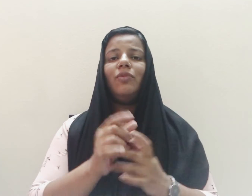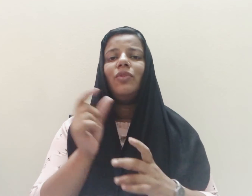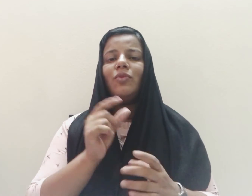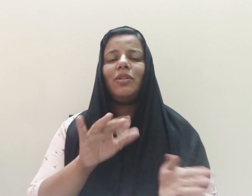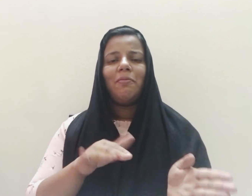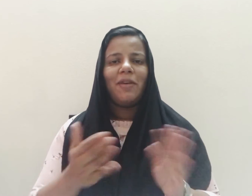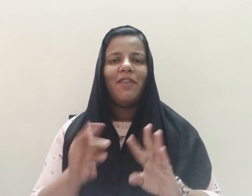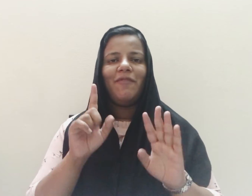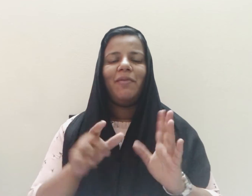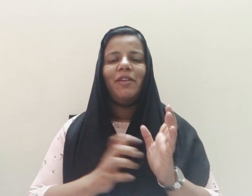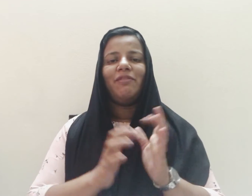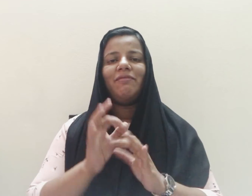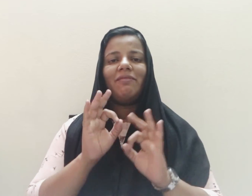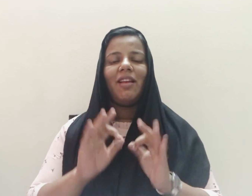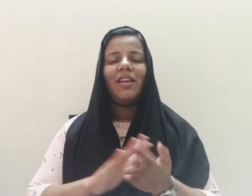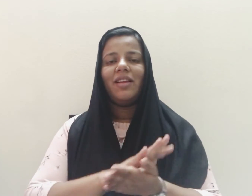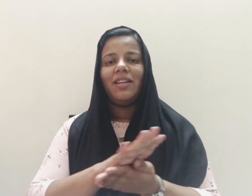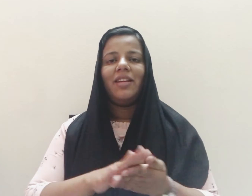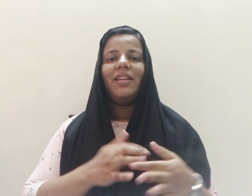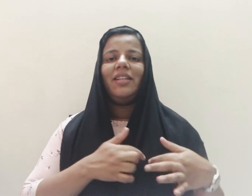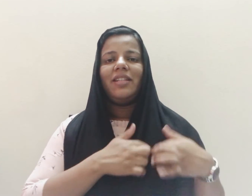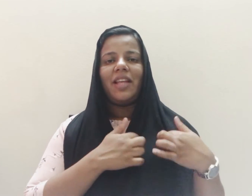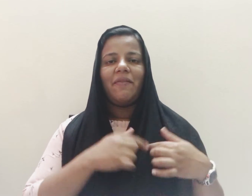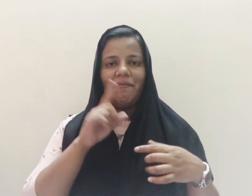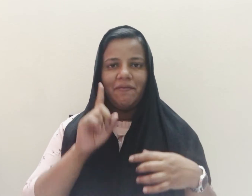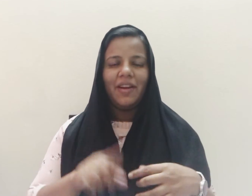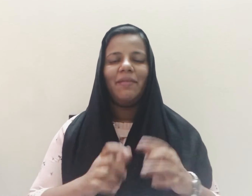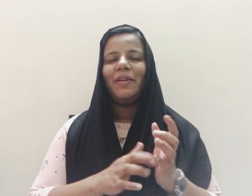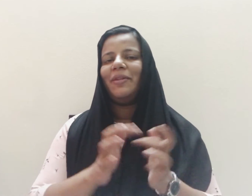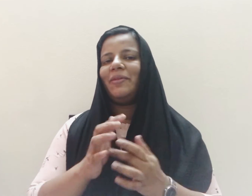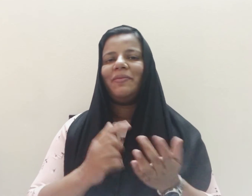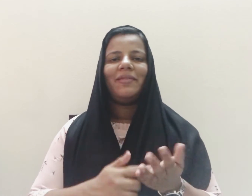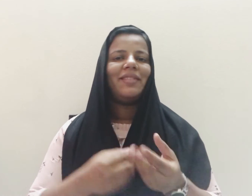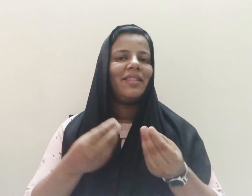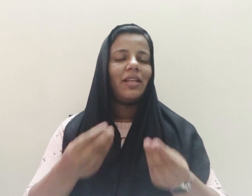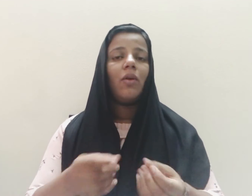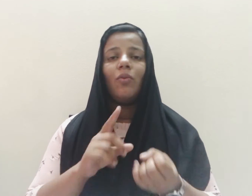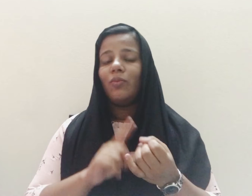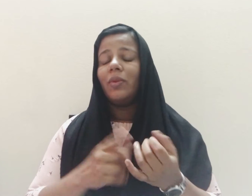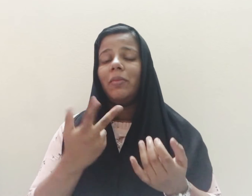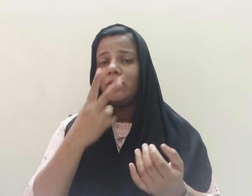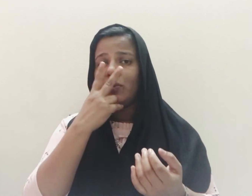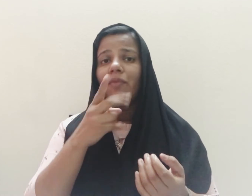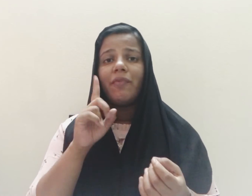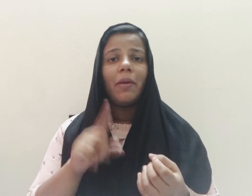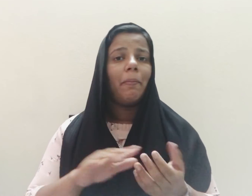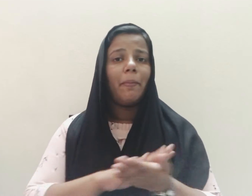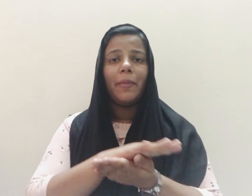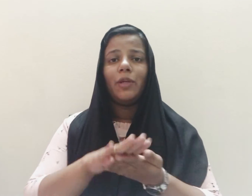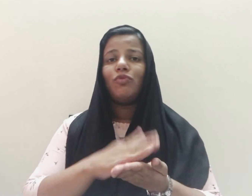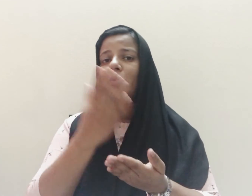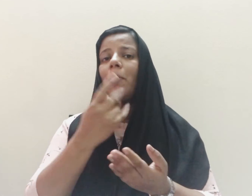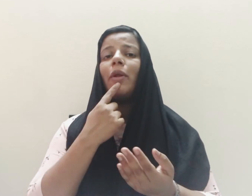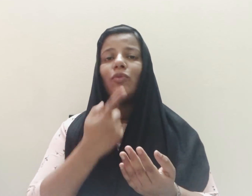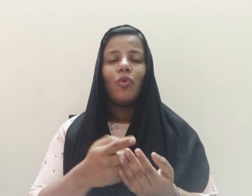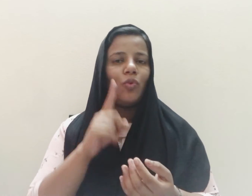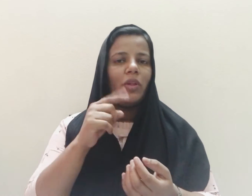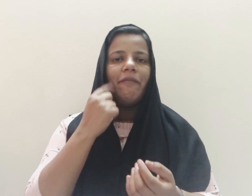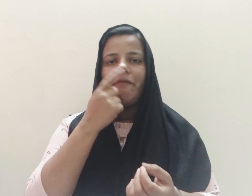പ്രയോജനമുള്ളവരായി നിർമ്മല ഹൃദയമുള്ളവരായി തീരുവാൻ പരിശുദ്ധാത്മാവ് നമ്മളെ സഹായിക്കട്ടെ. അപ്പോൾ എന്തിലൊക്കെയാണ് നമ്മൾ ശ്രദ്ധിക്കാനാണ് പരിശുദ്ധാത്മാവ് പറഞ്ഞത്? ഒന്ന്, നമ്മുടെ